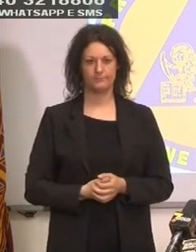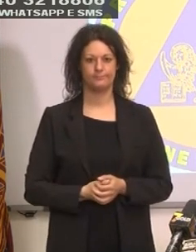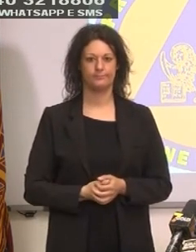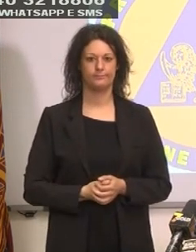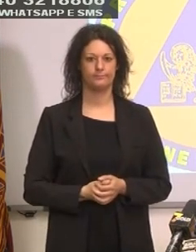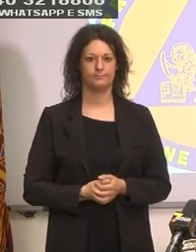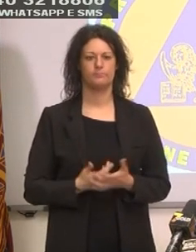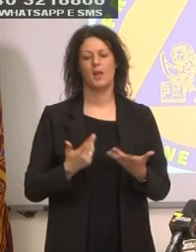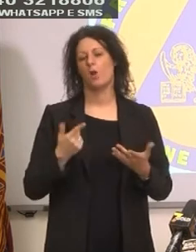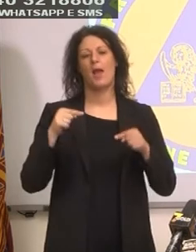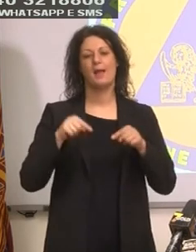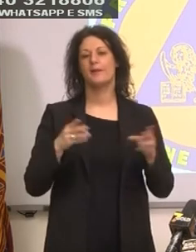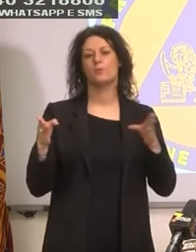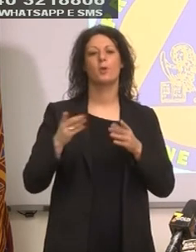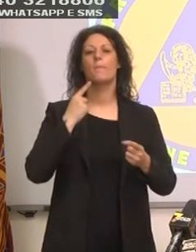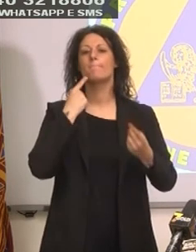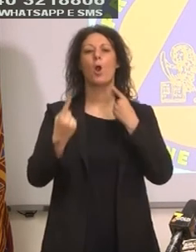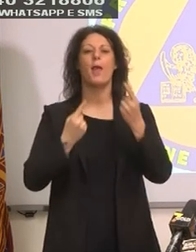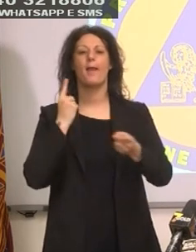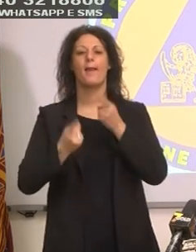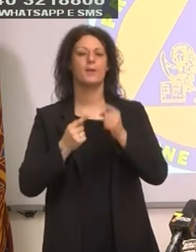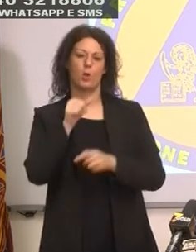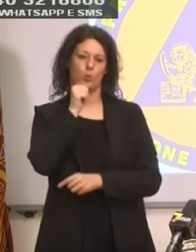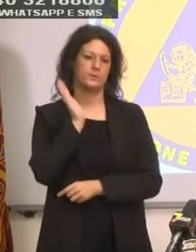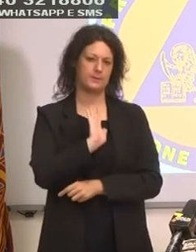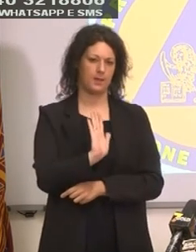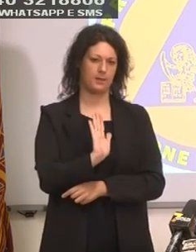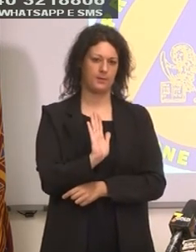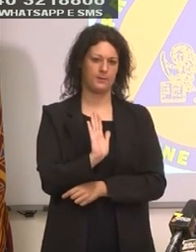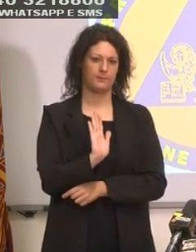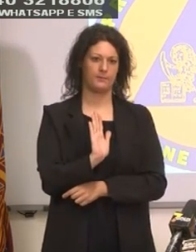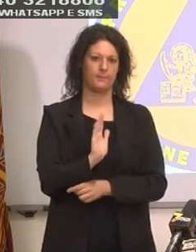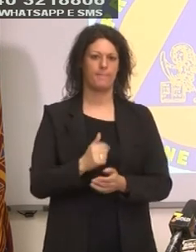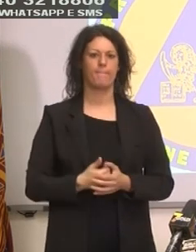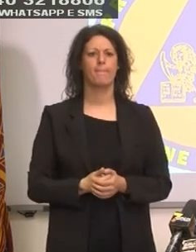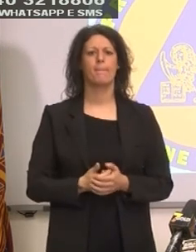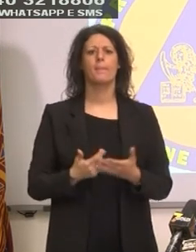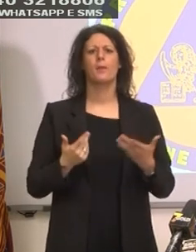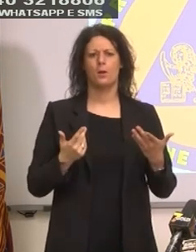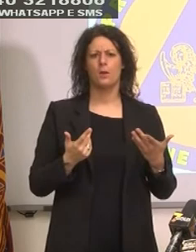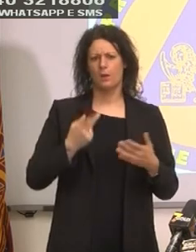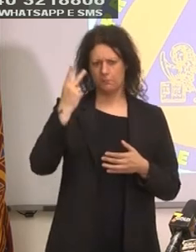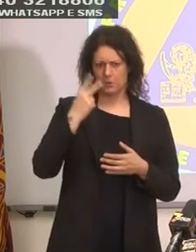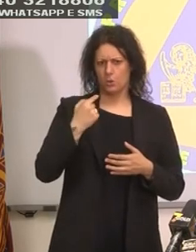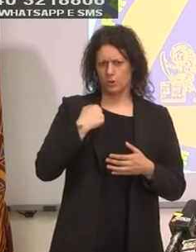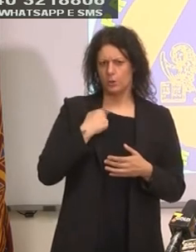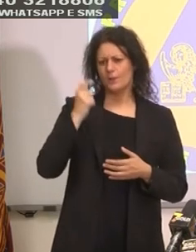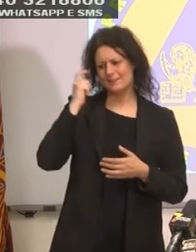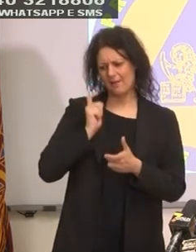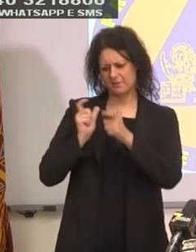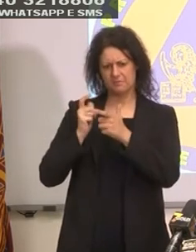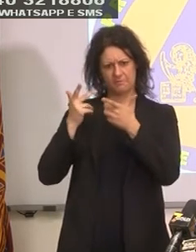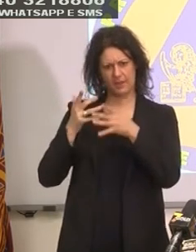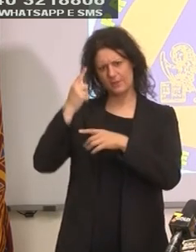noi non abbiamo bisogno di polemiche. Fra l'altro si è parlato, io fra l'altro ne avevo parlato con lui, lui sapeva di tutta la partita. Ovvio